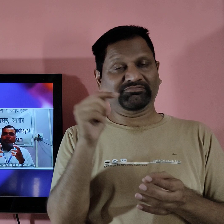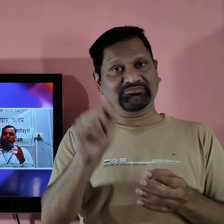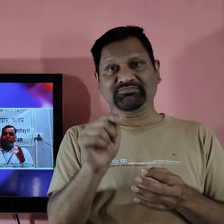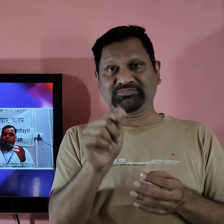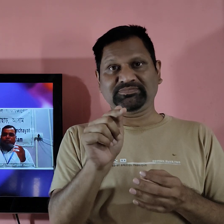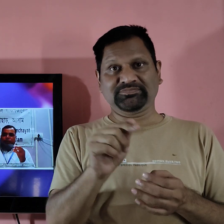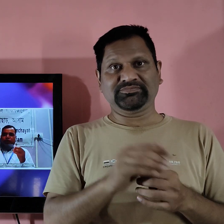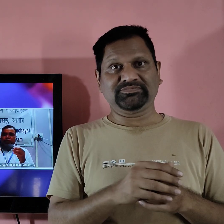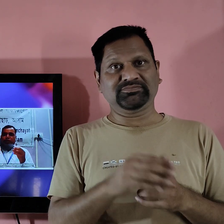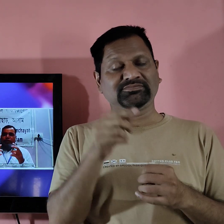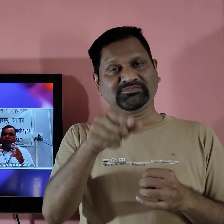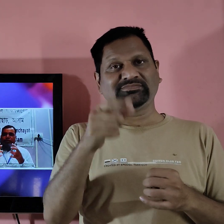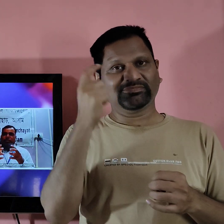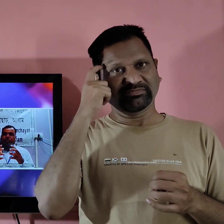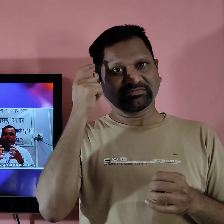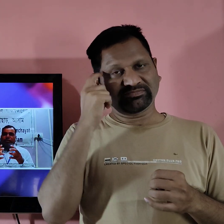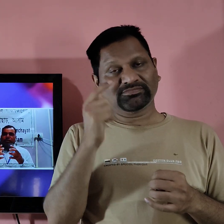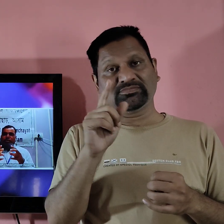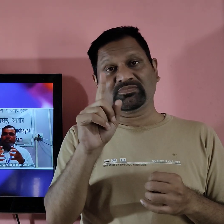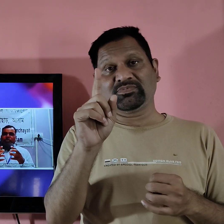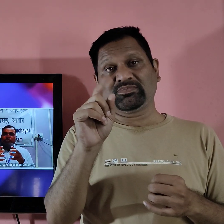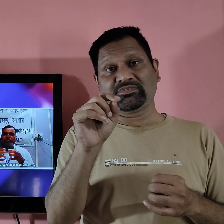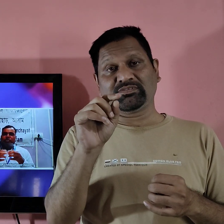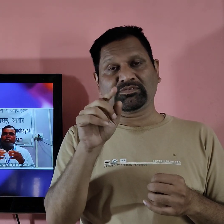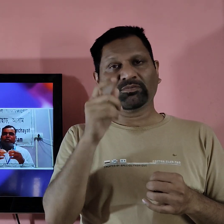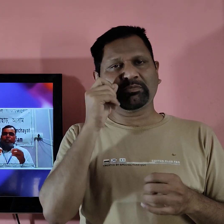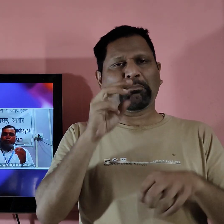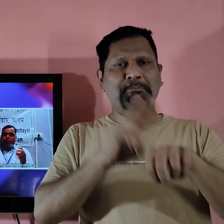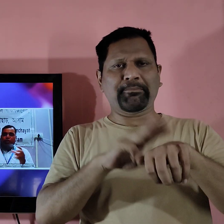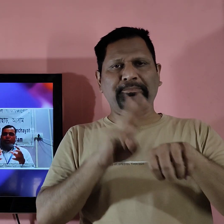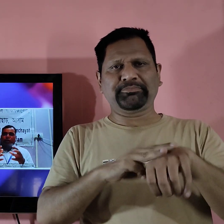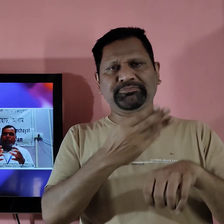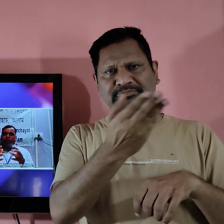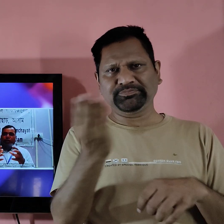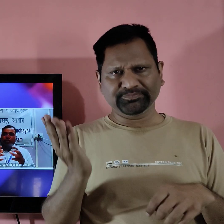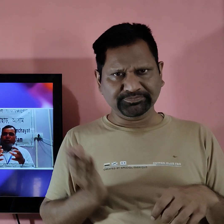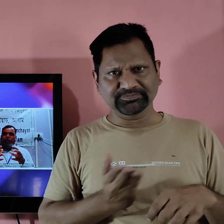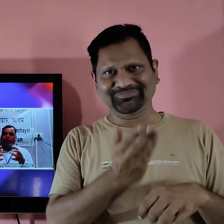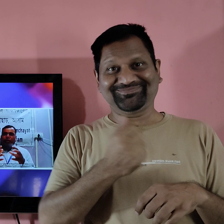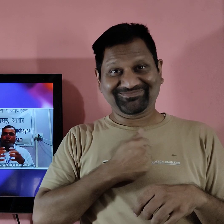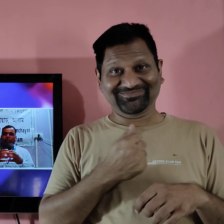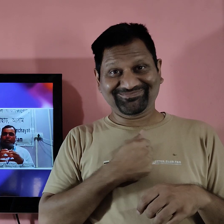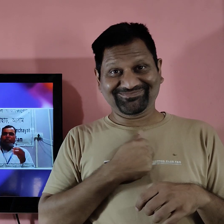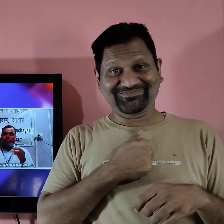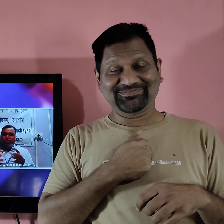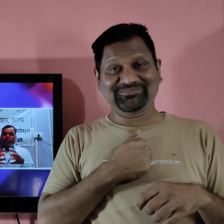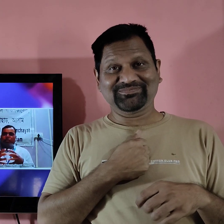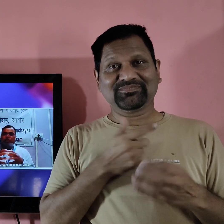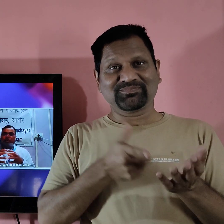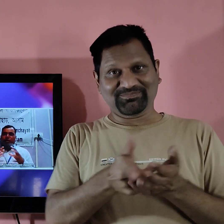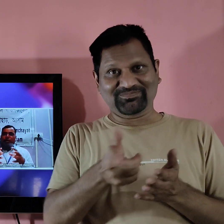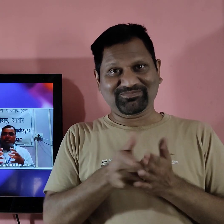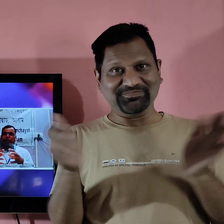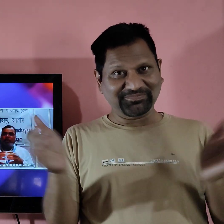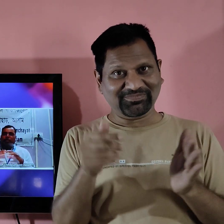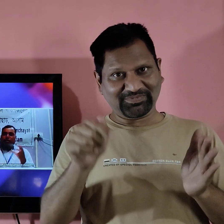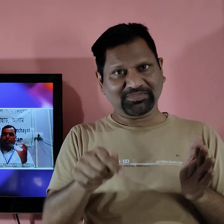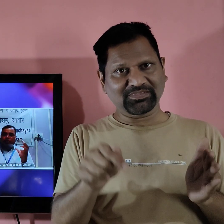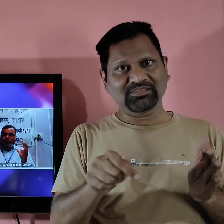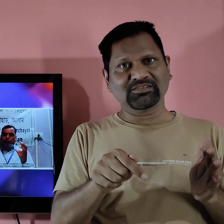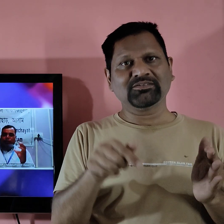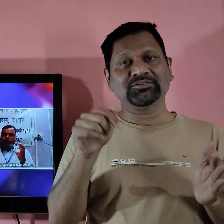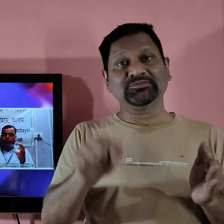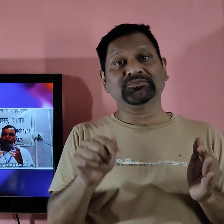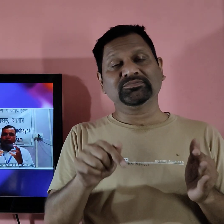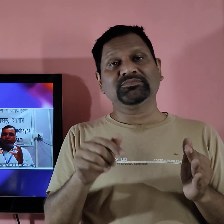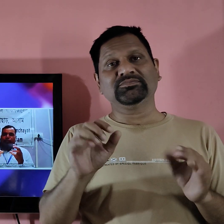बड़ी का जितना 10 सदस्य और आंगनबाड़ी सदस्य आशा कर्मी लेके